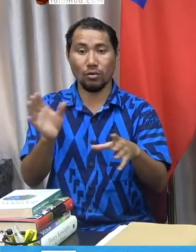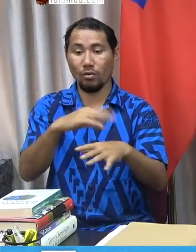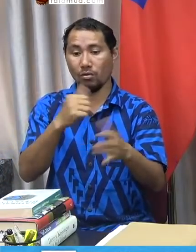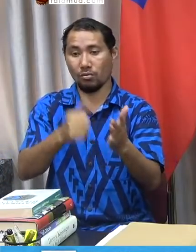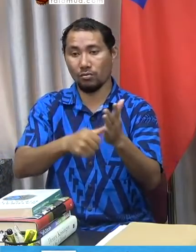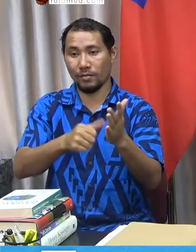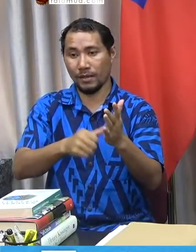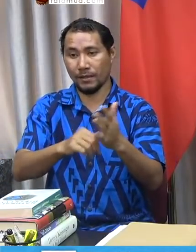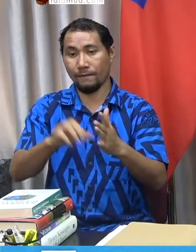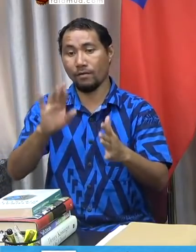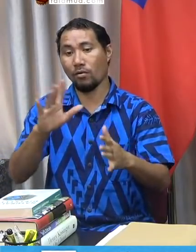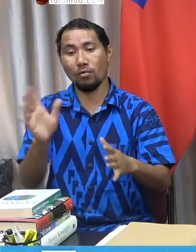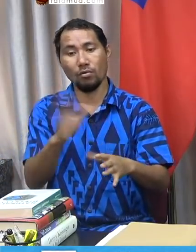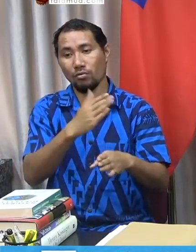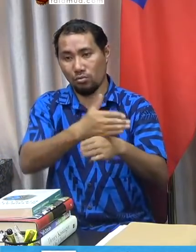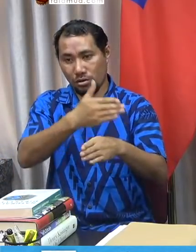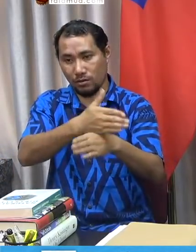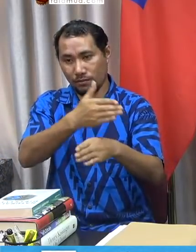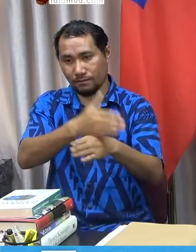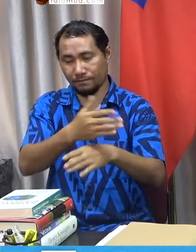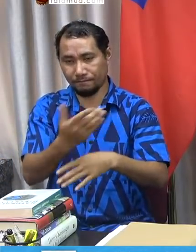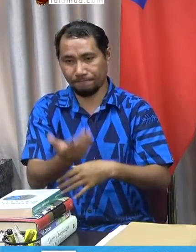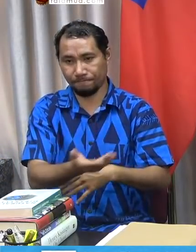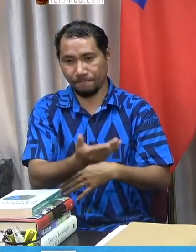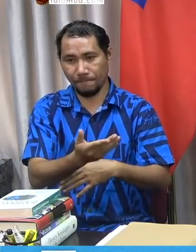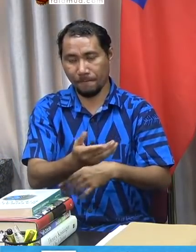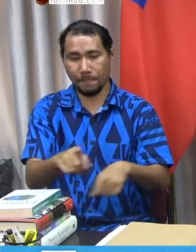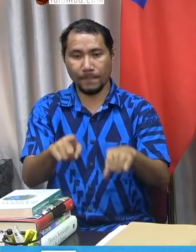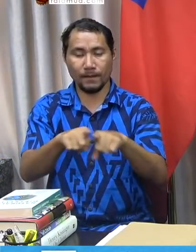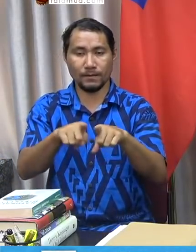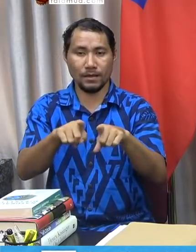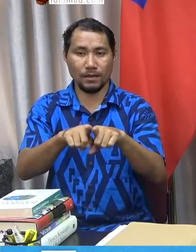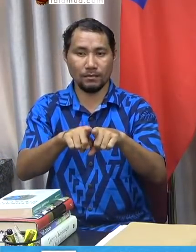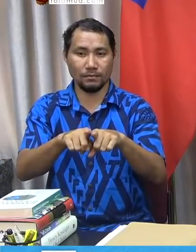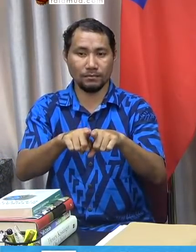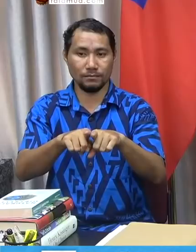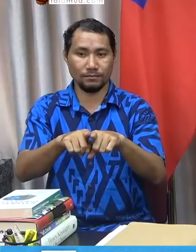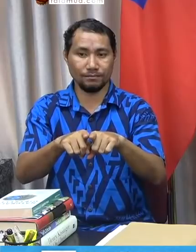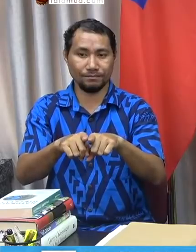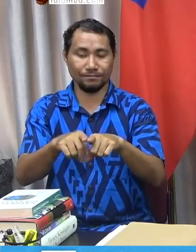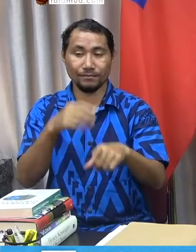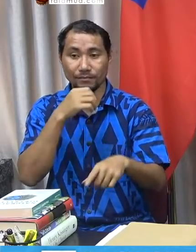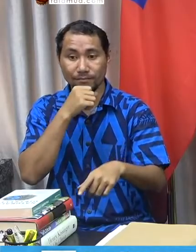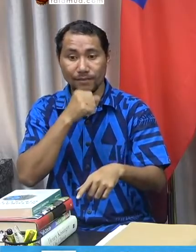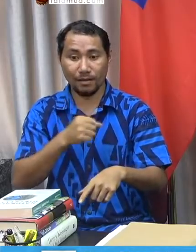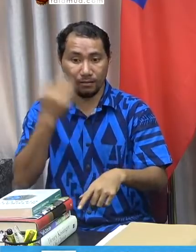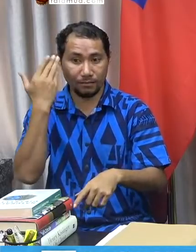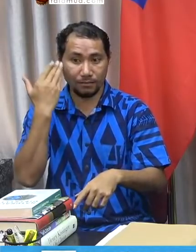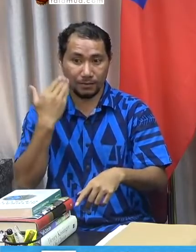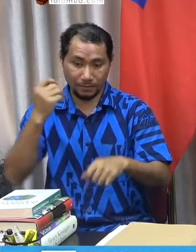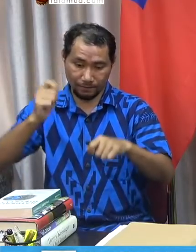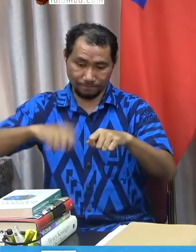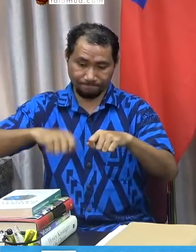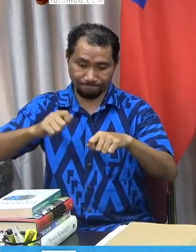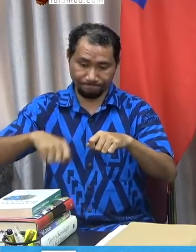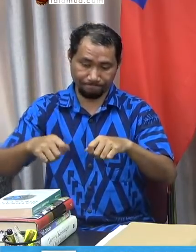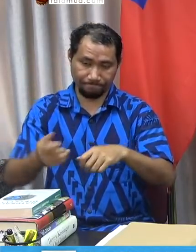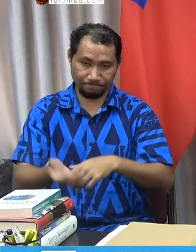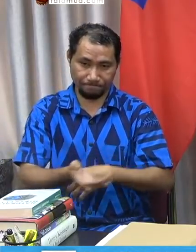au whainga luenga ia ai mese o le pasenga o li whaamisini. O